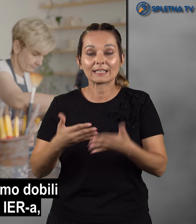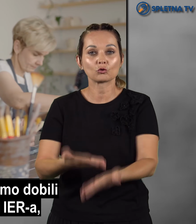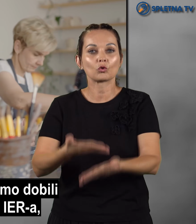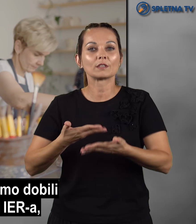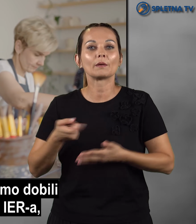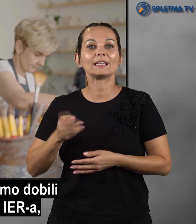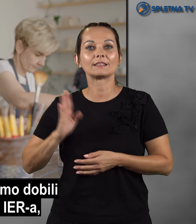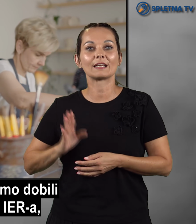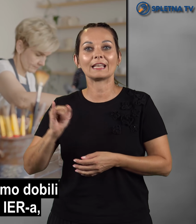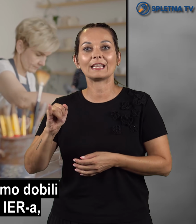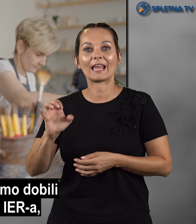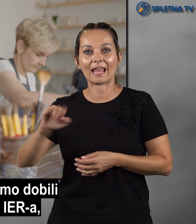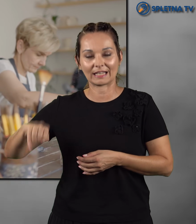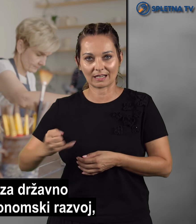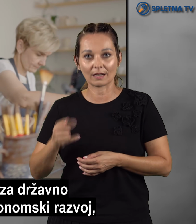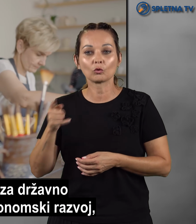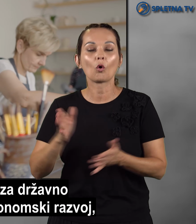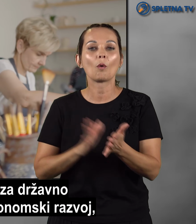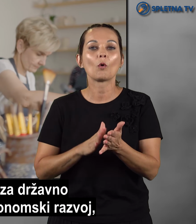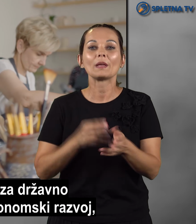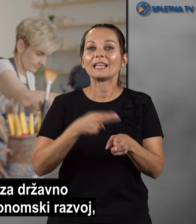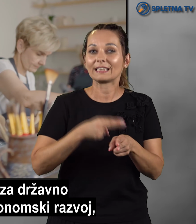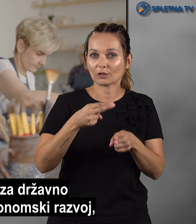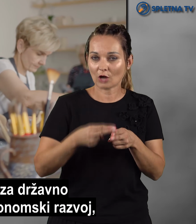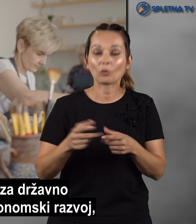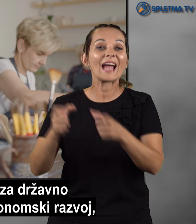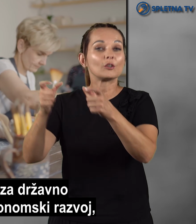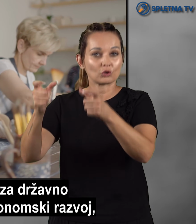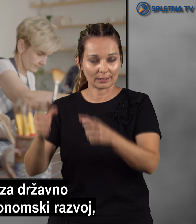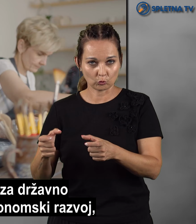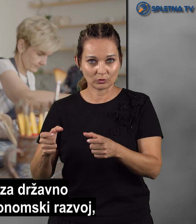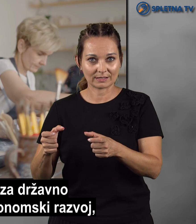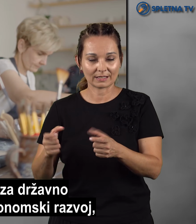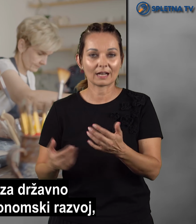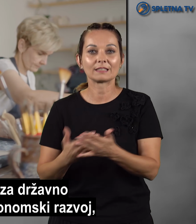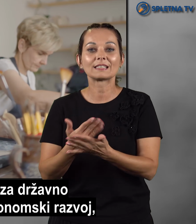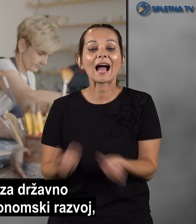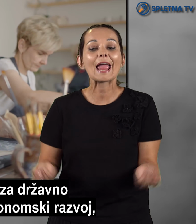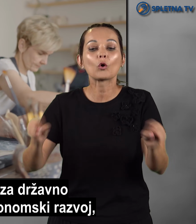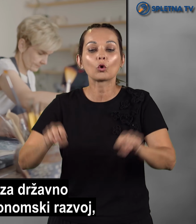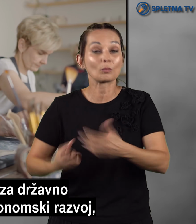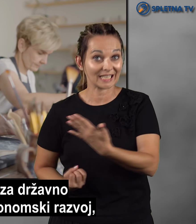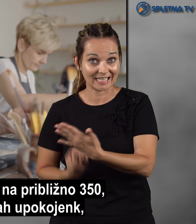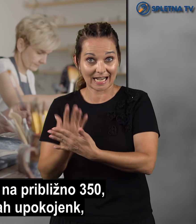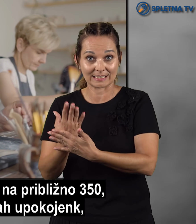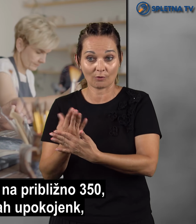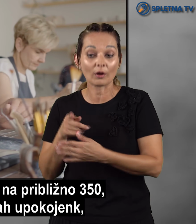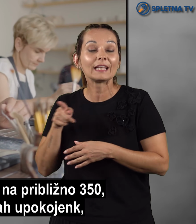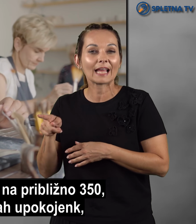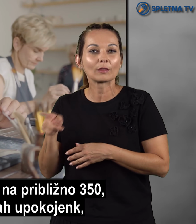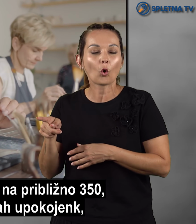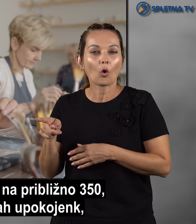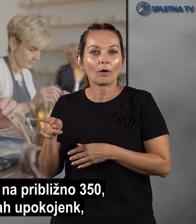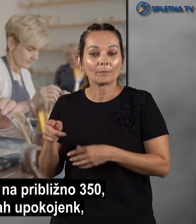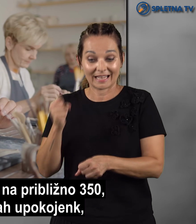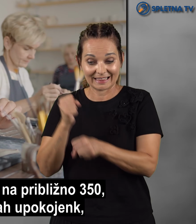Izračune smo dobili s strani IER, gre namreč za inštitucijo za ekonomski razvoj in